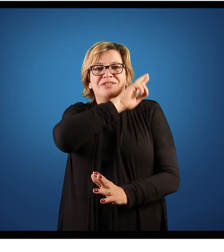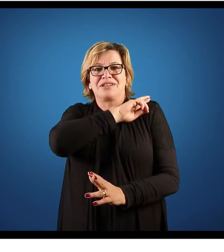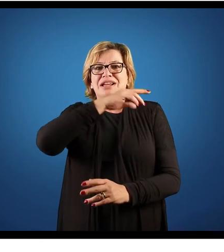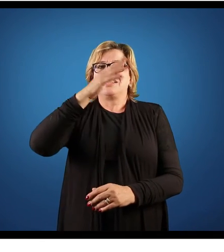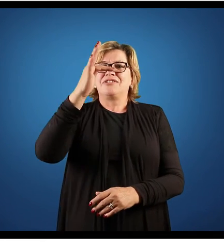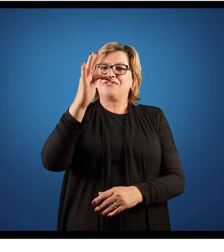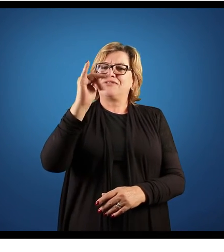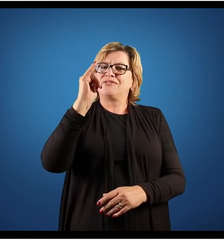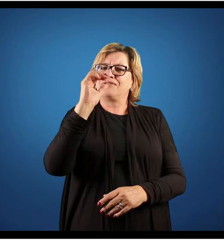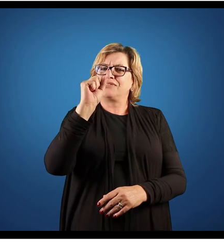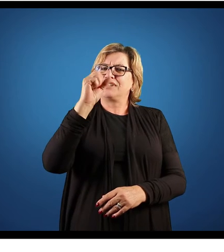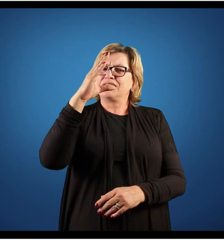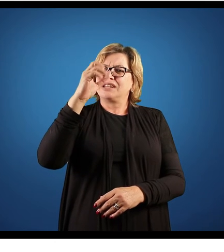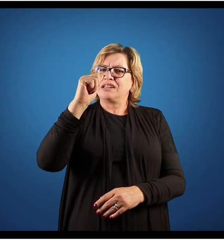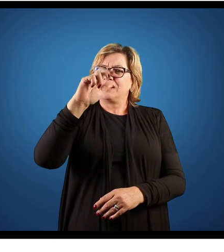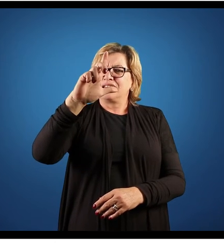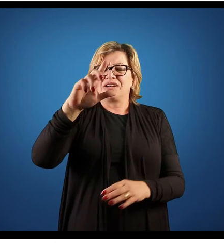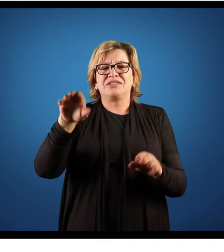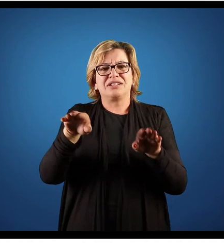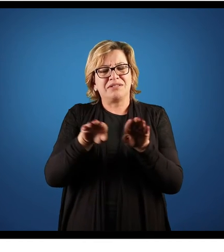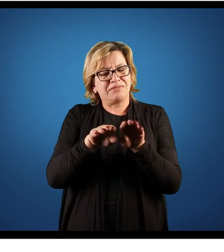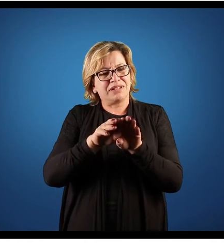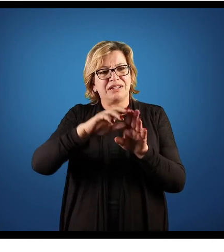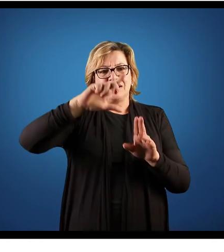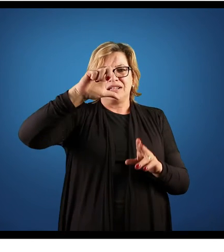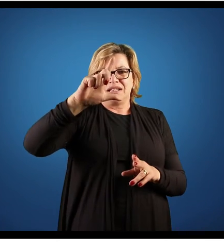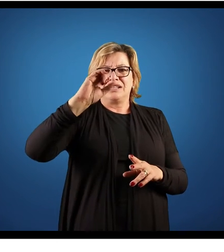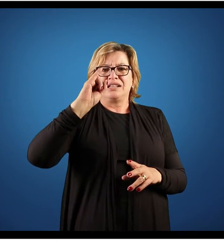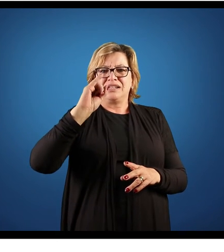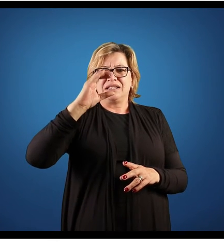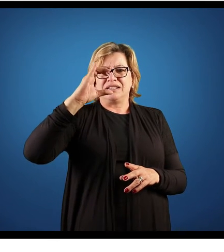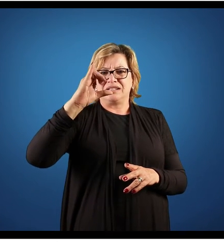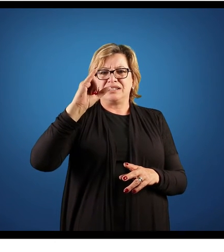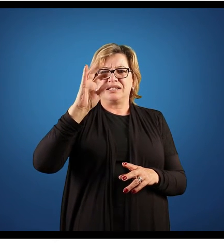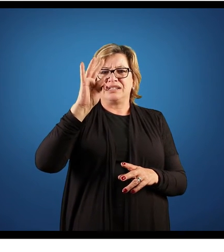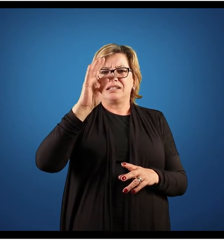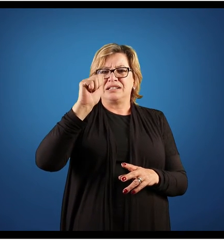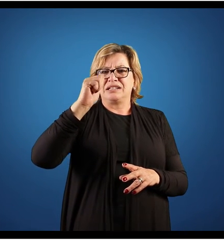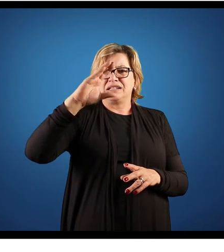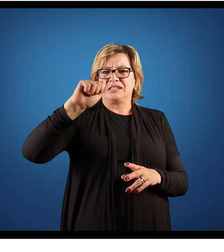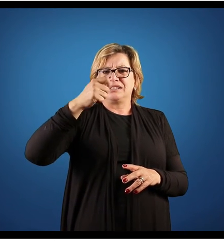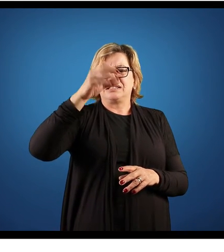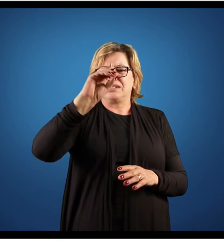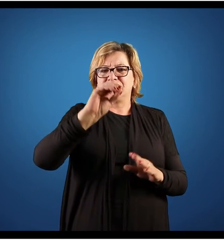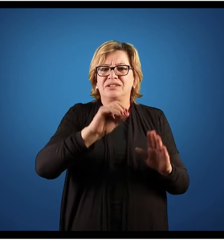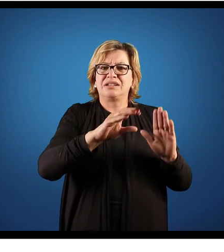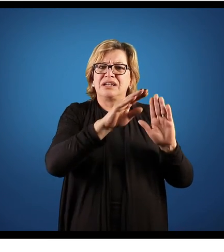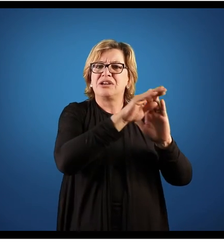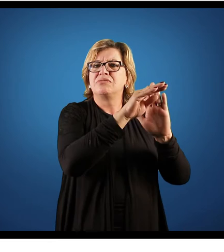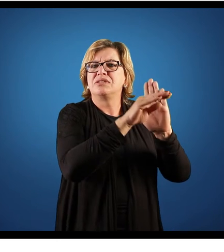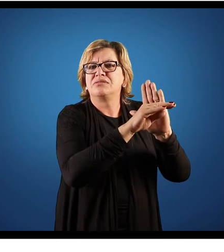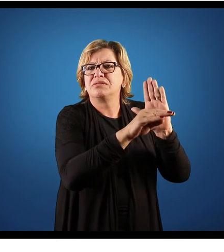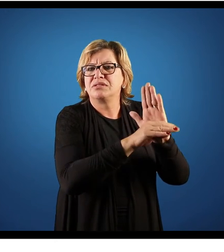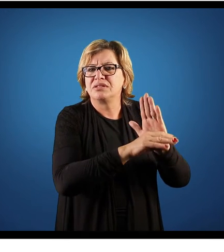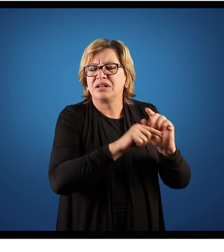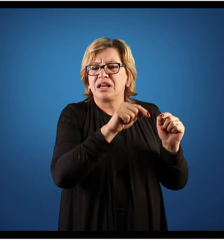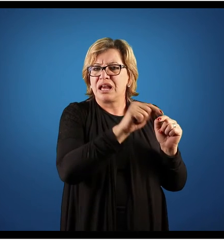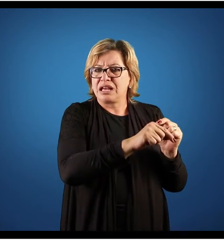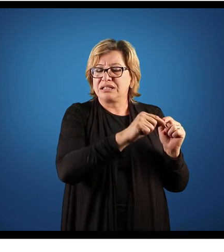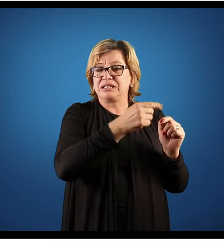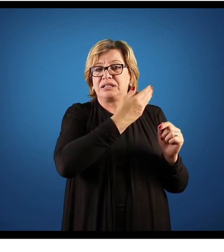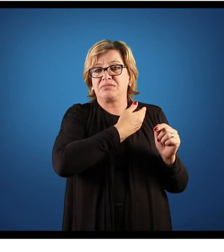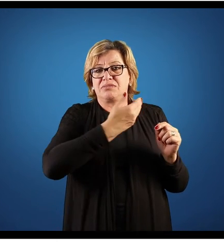de licitações para que ele possa justamente fazer com que isso então o meu planejamento por incrível que pareça na parte pública é hoje